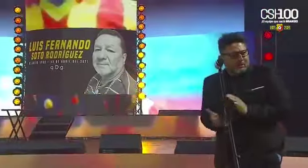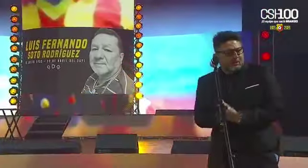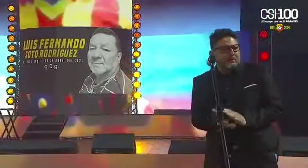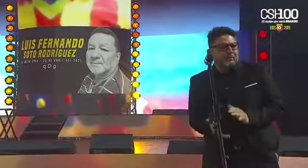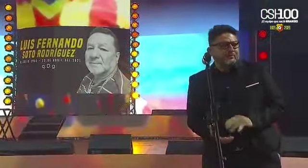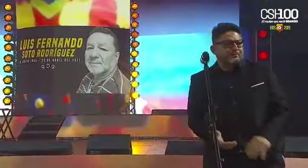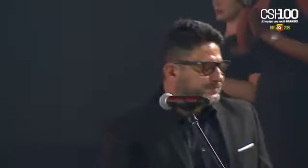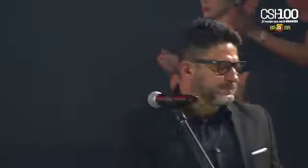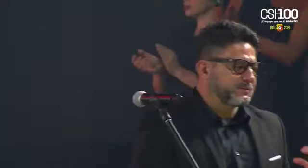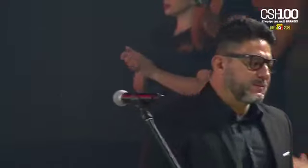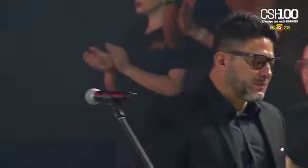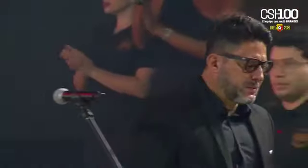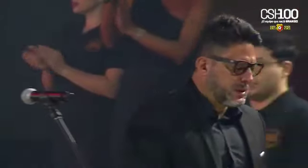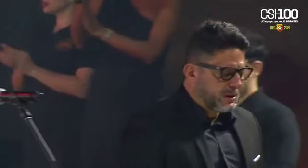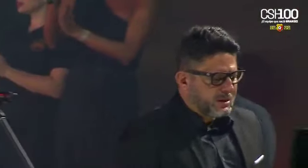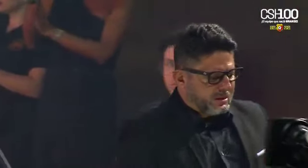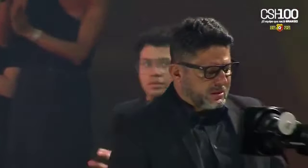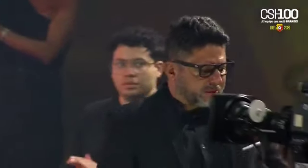Jafet Soto Molina,